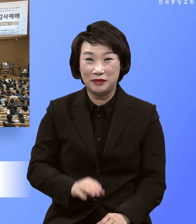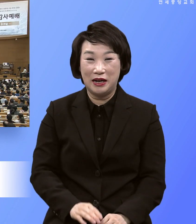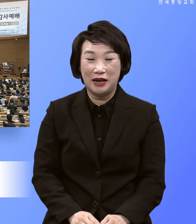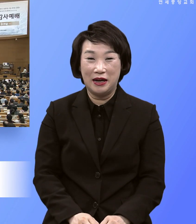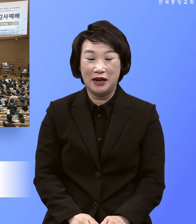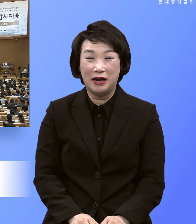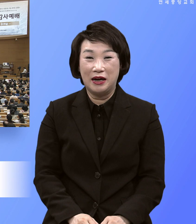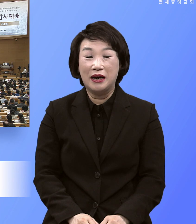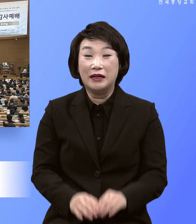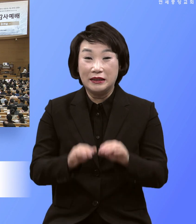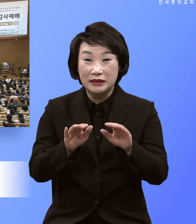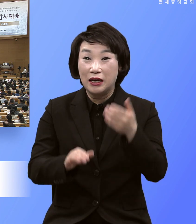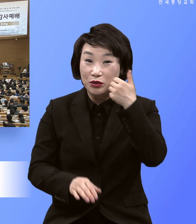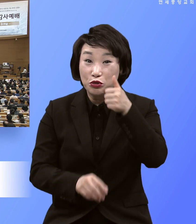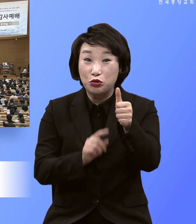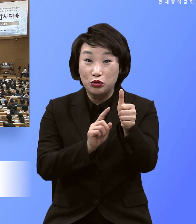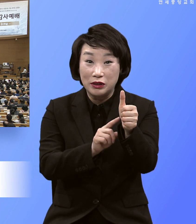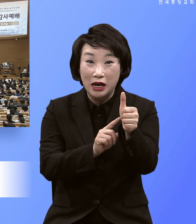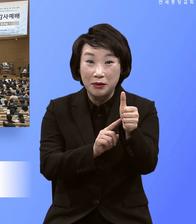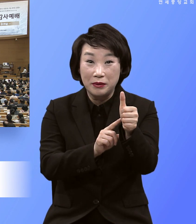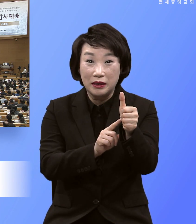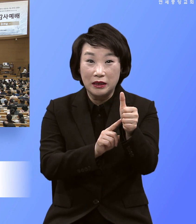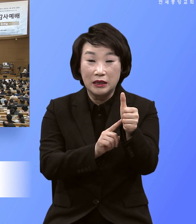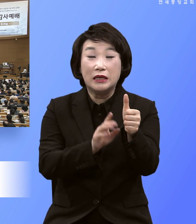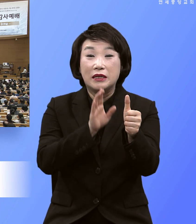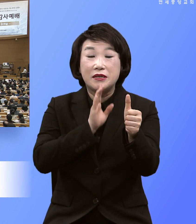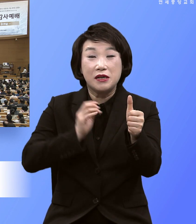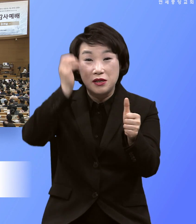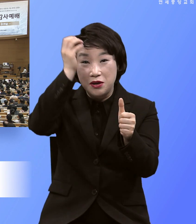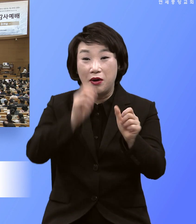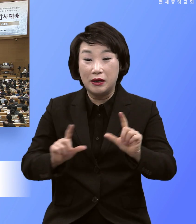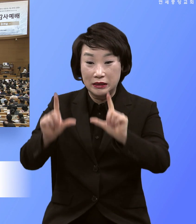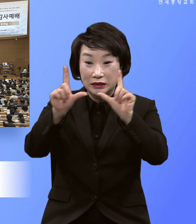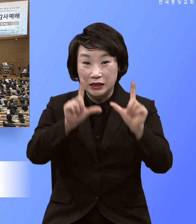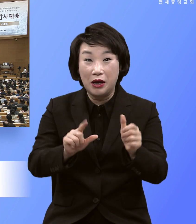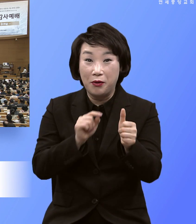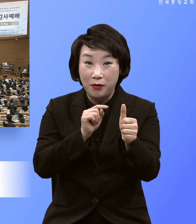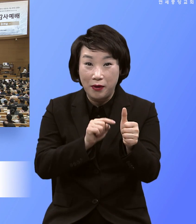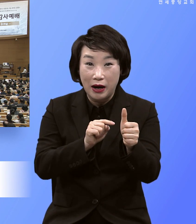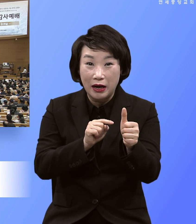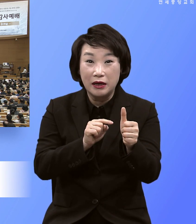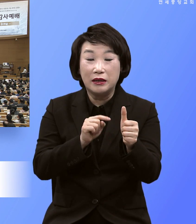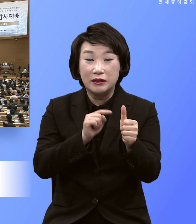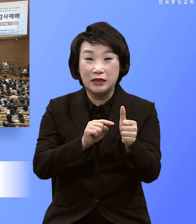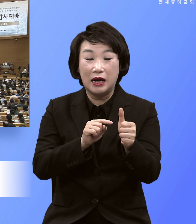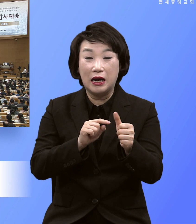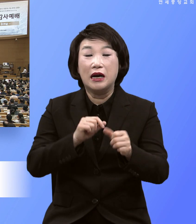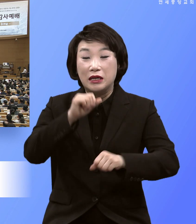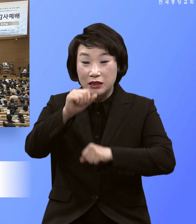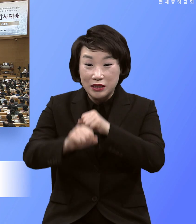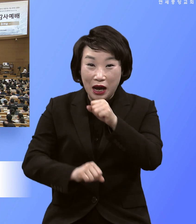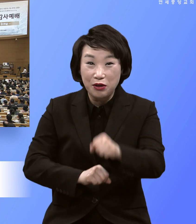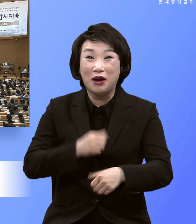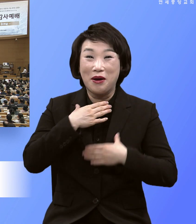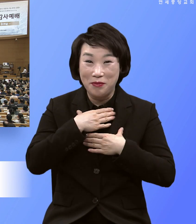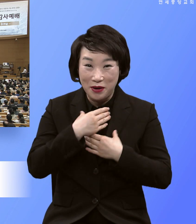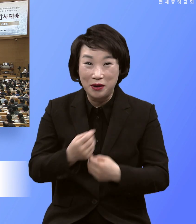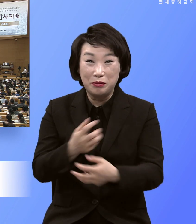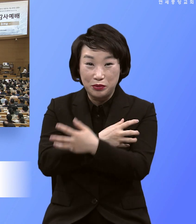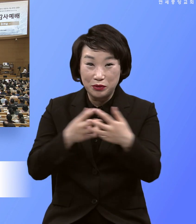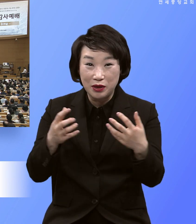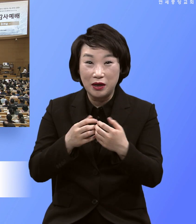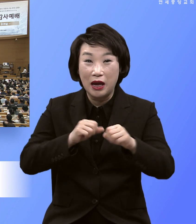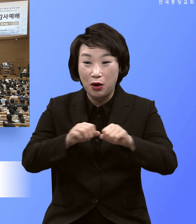그래서 그 사람이 신령한 영적 생활을 얼마나 자유롭게